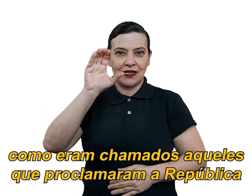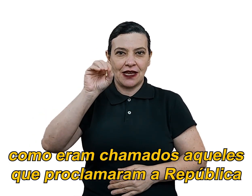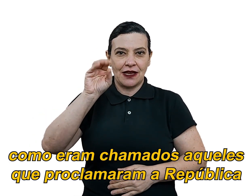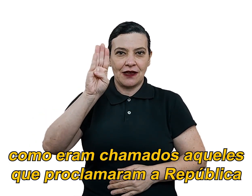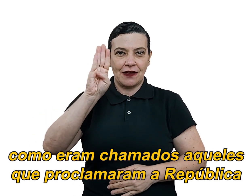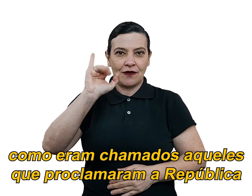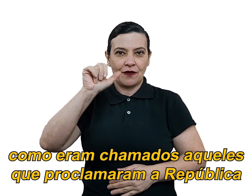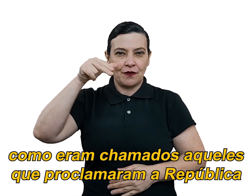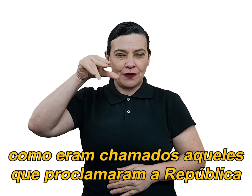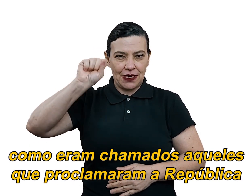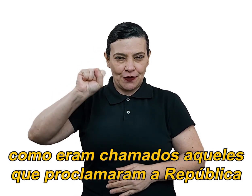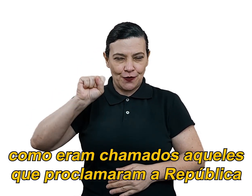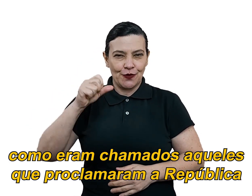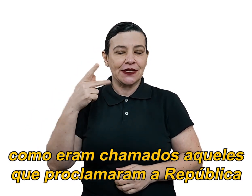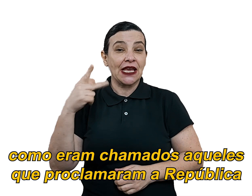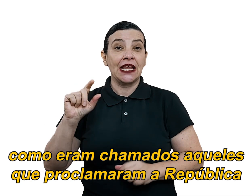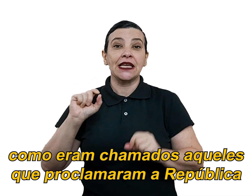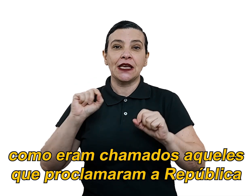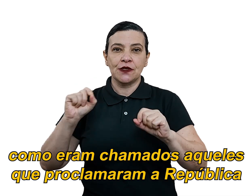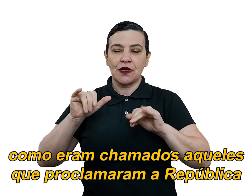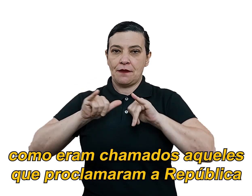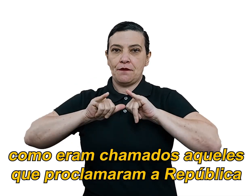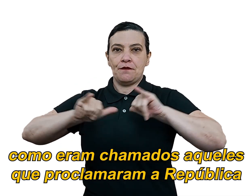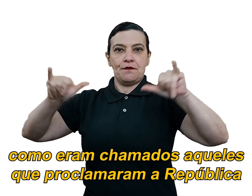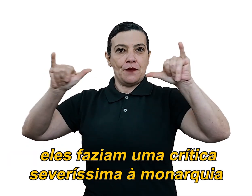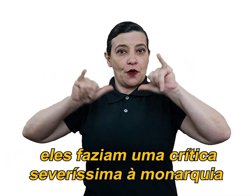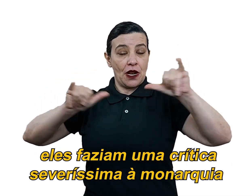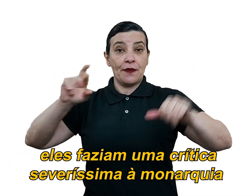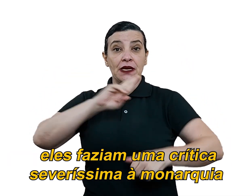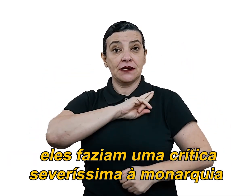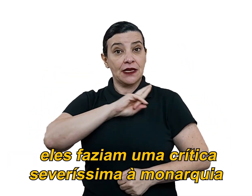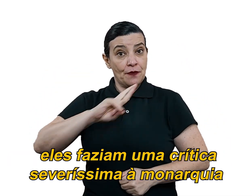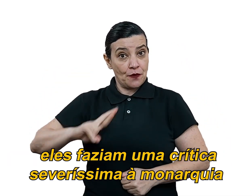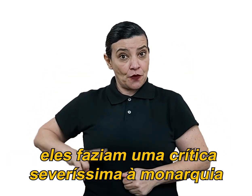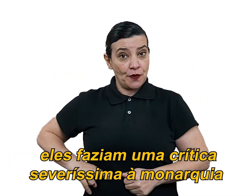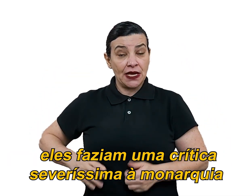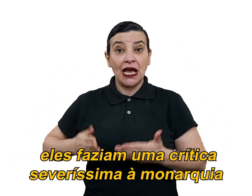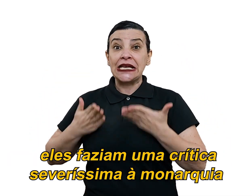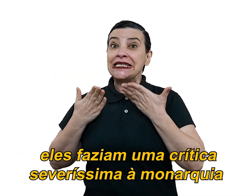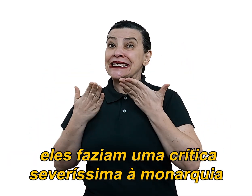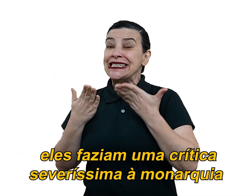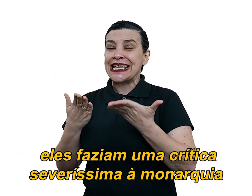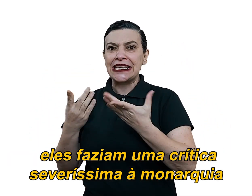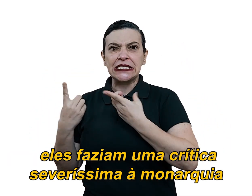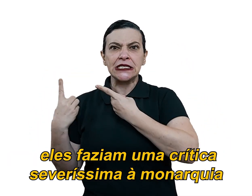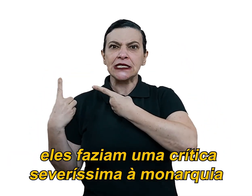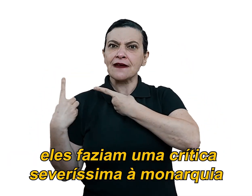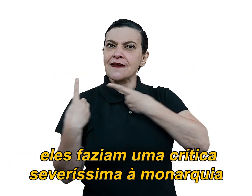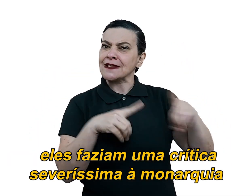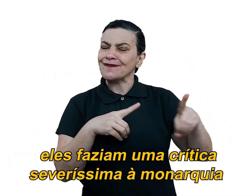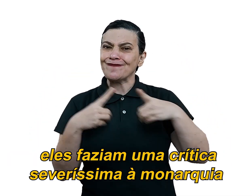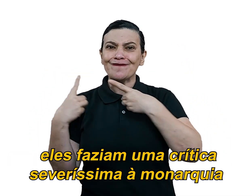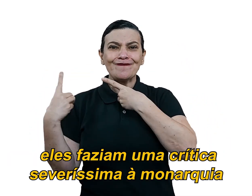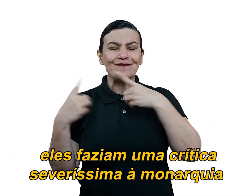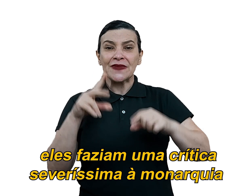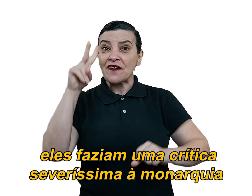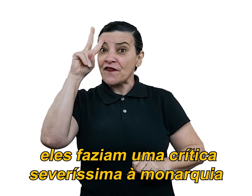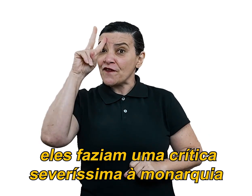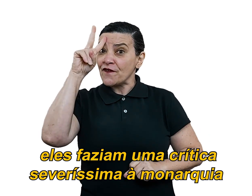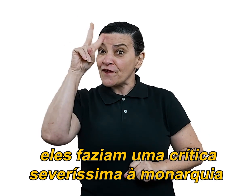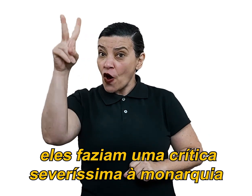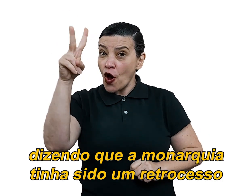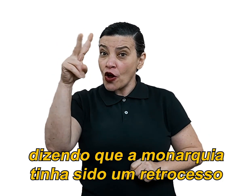jacobinos, como eram chamados, aqueles que proclamaram a República, eles faziam uma crítica severíssima